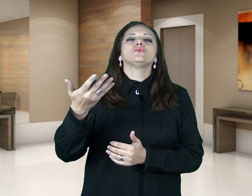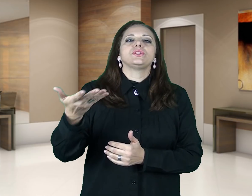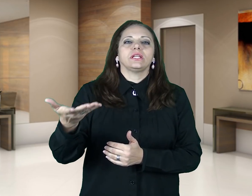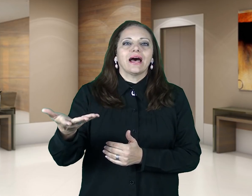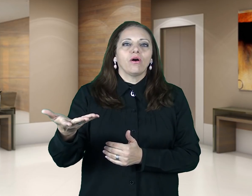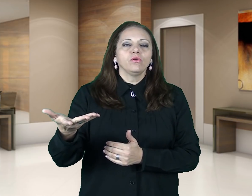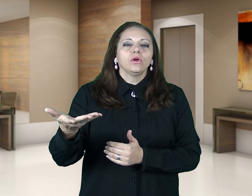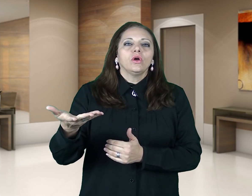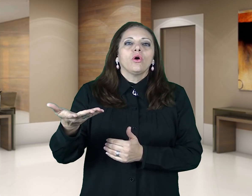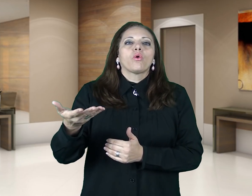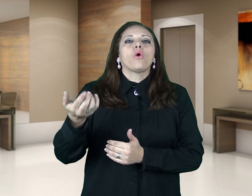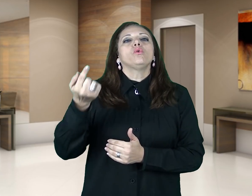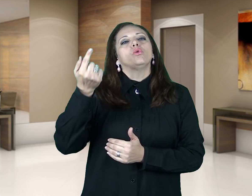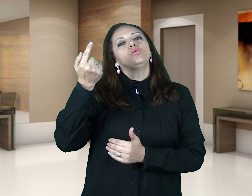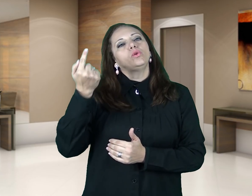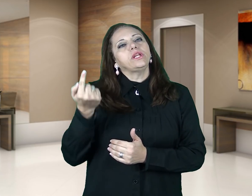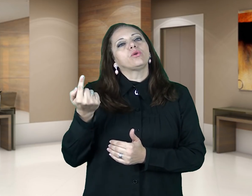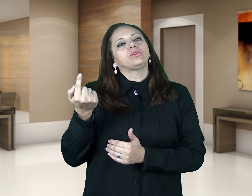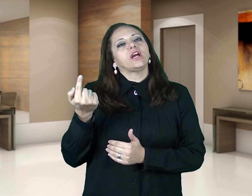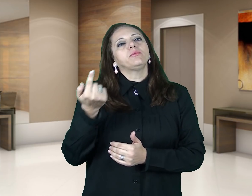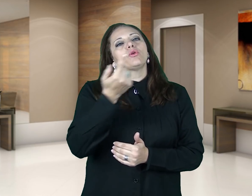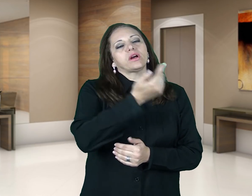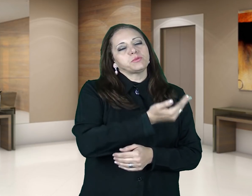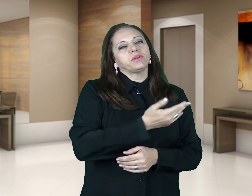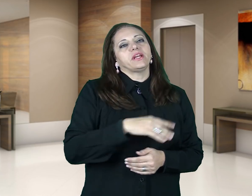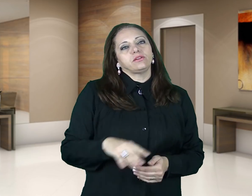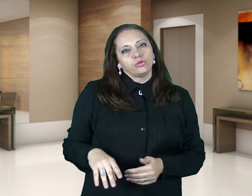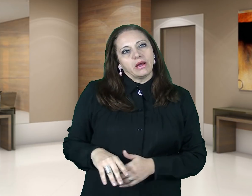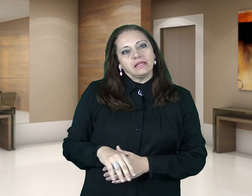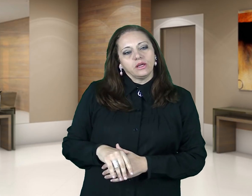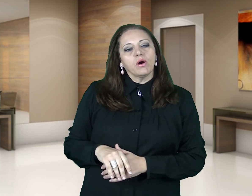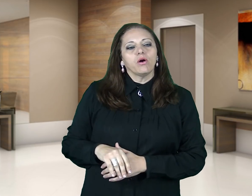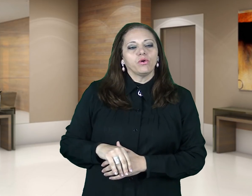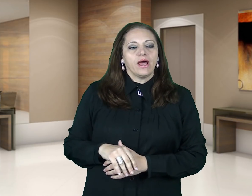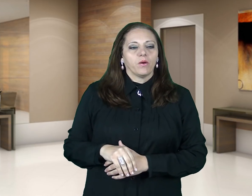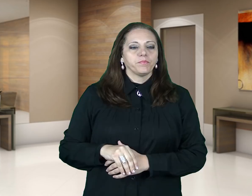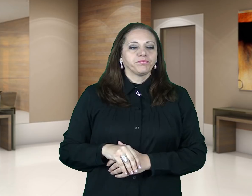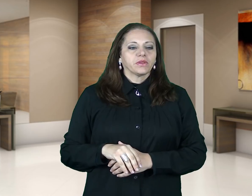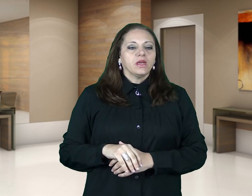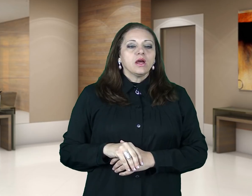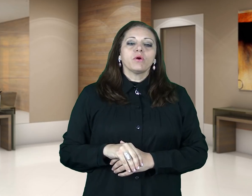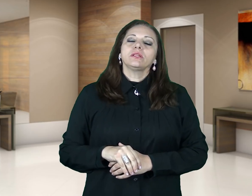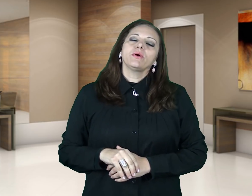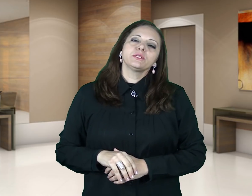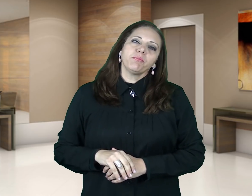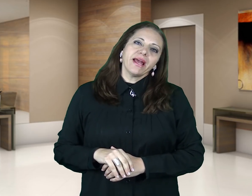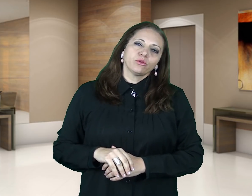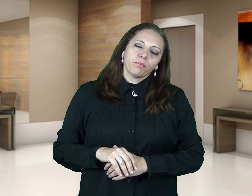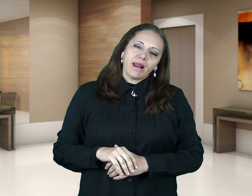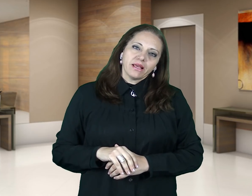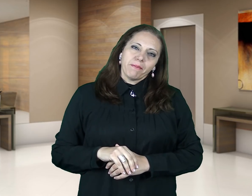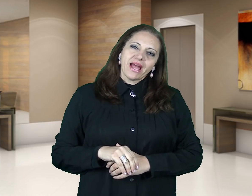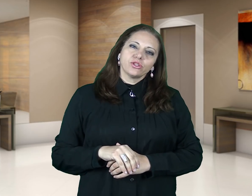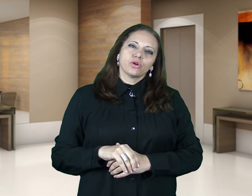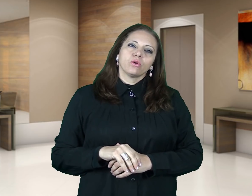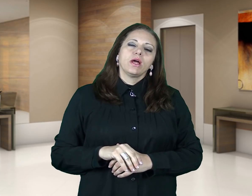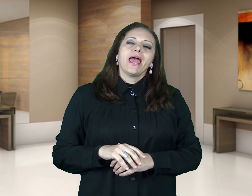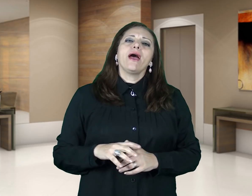um sinal com um único termo correspondente de uma língua oral. Quanto ao aspecto pragmático, é